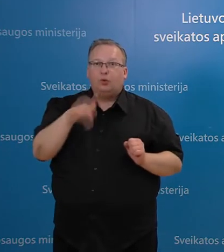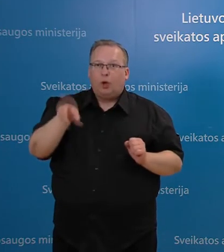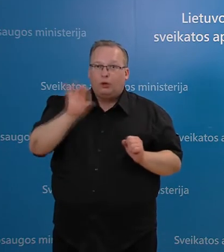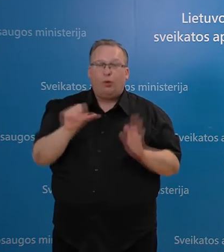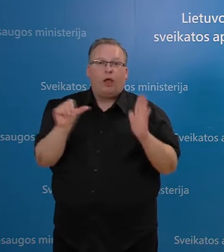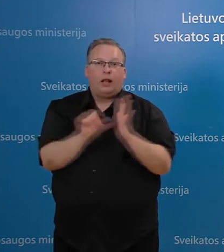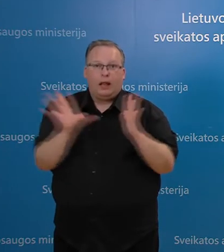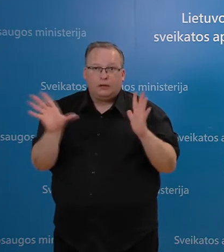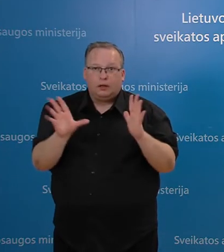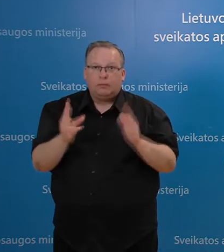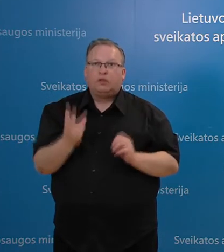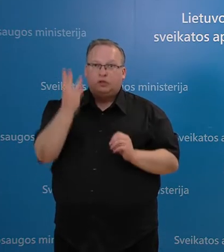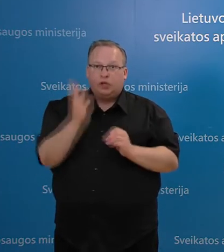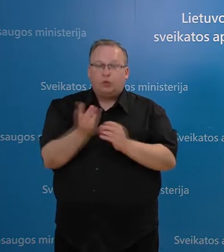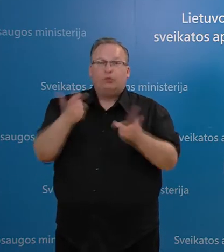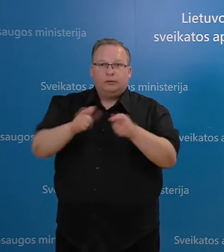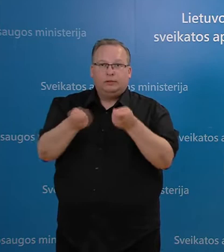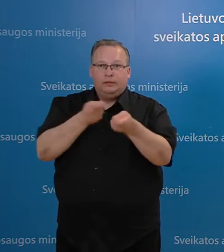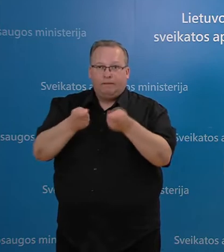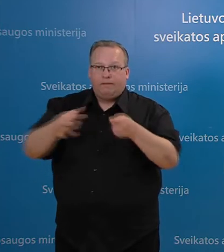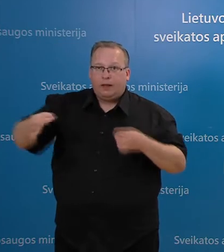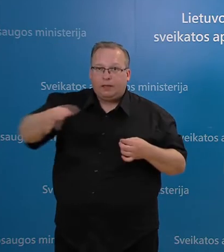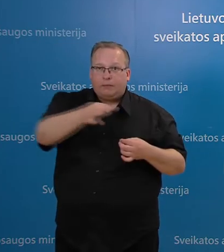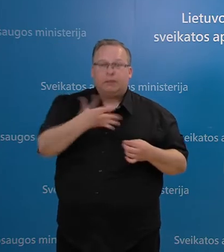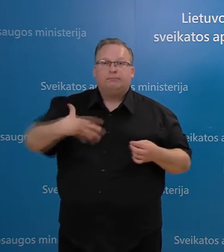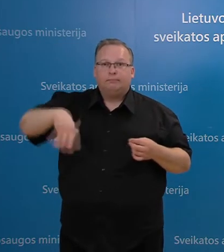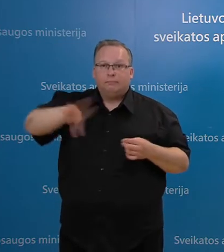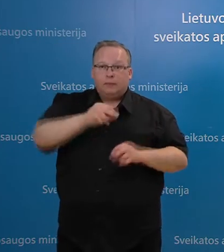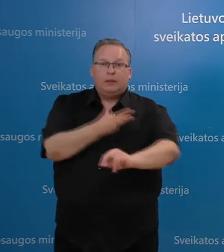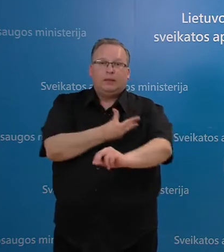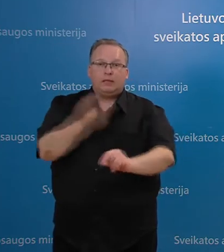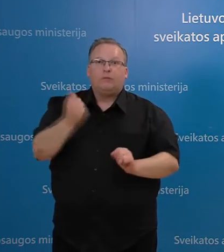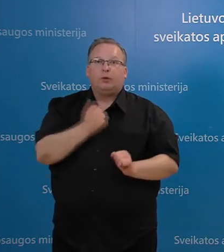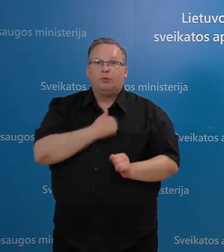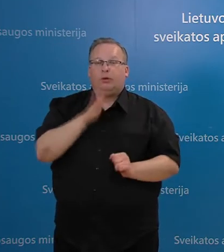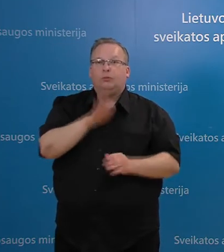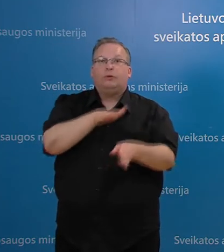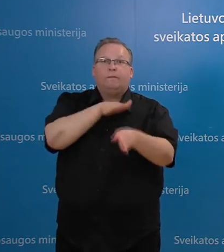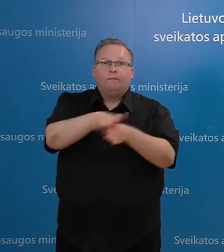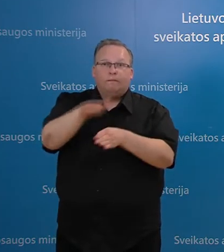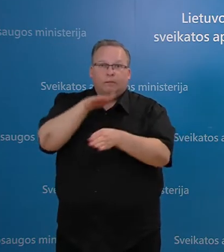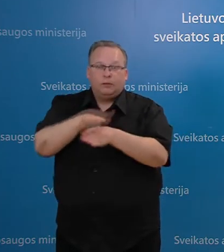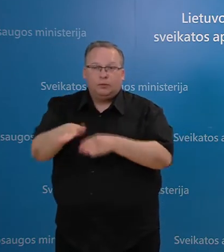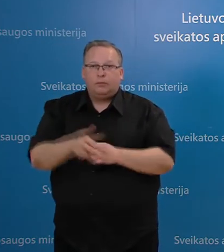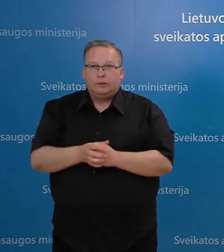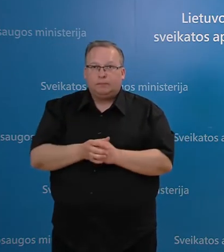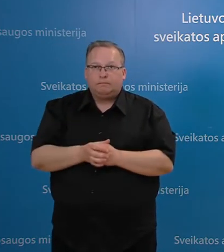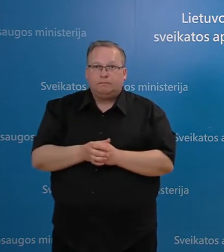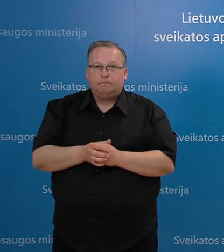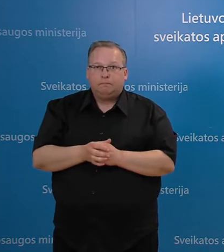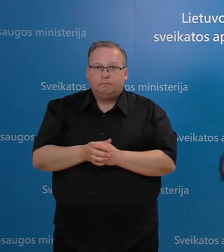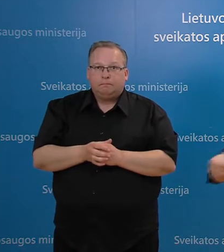Elektrėnų ir Šakių savivaldybės. Tai juose testavimas turėtų būti vykdomas